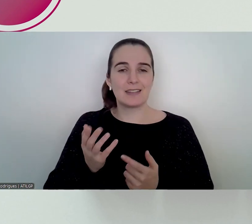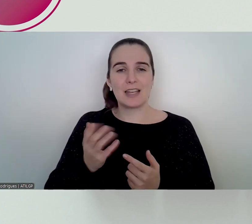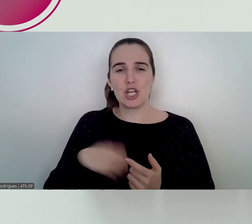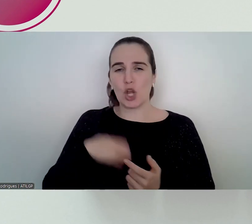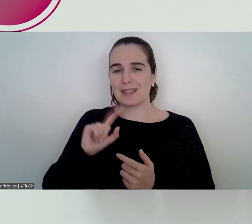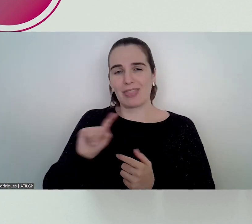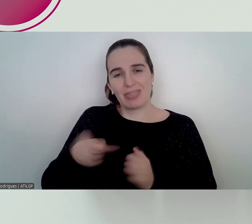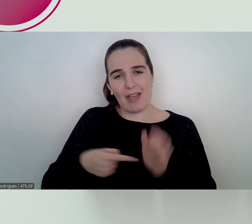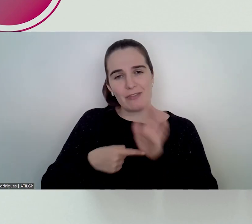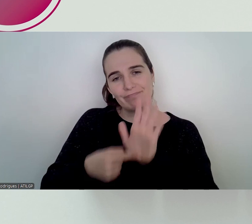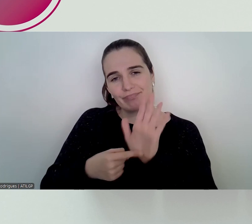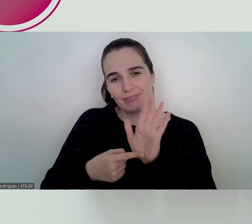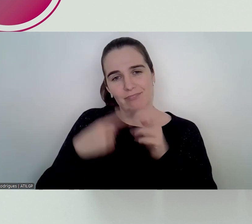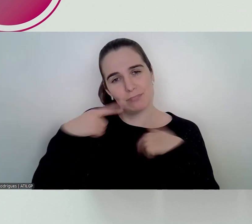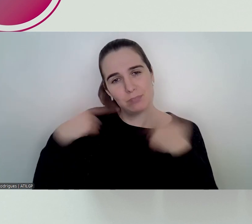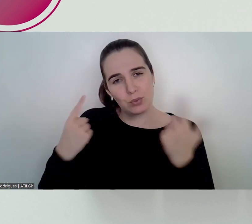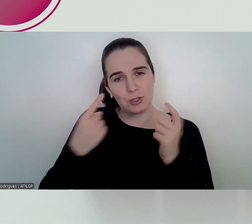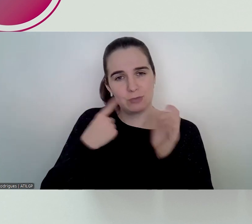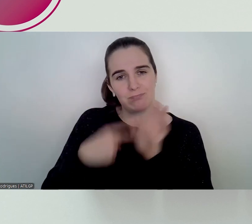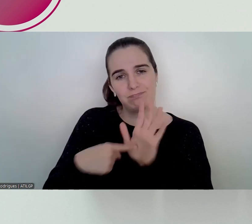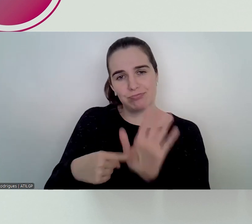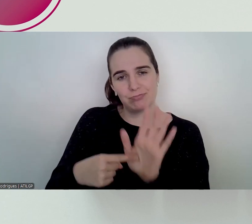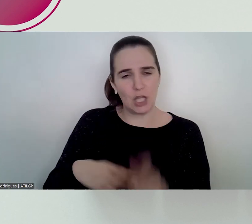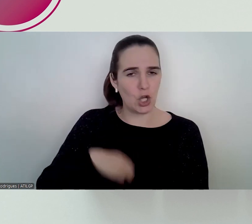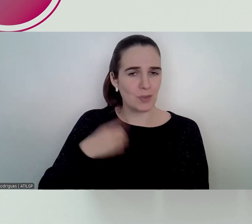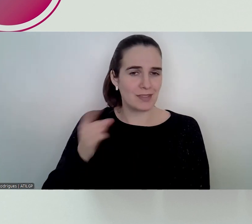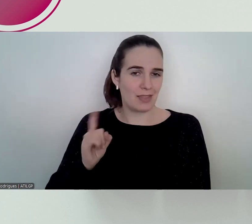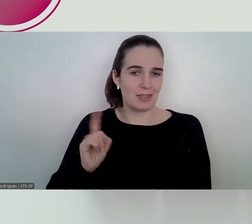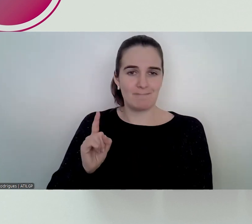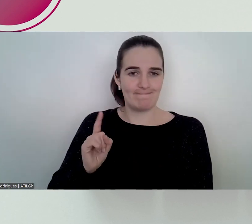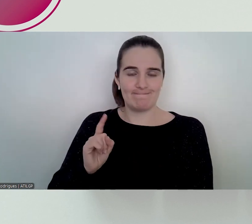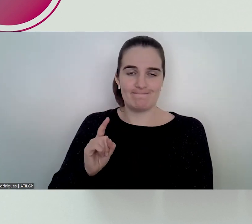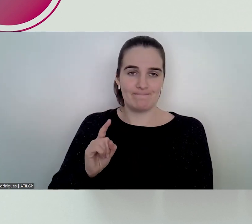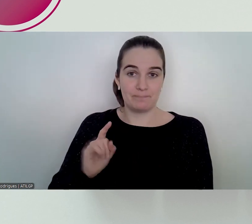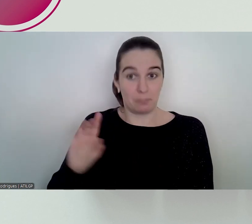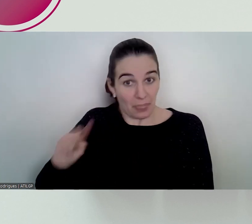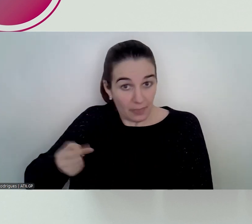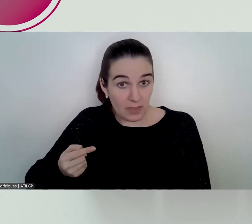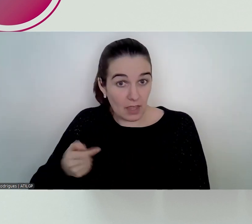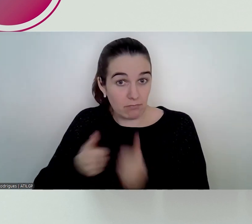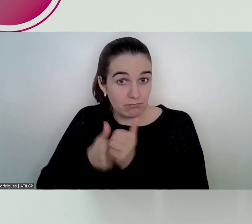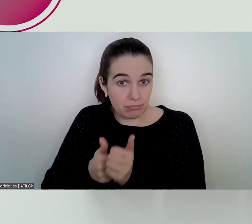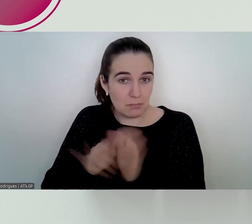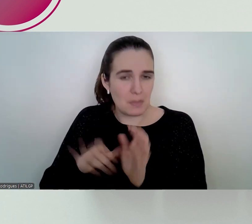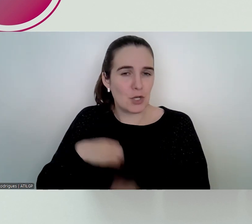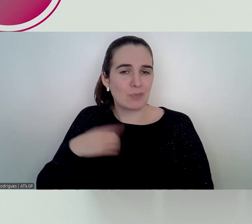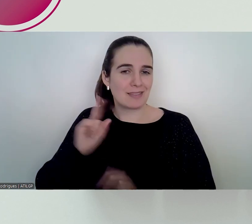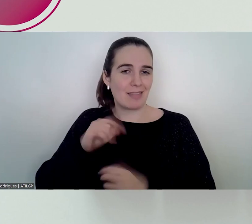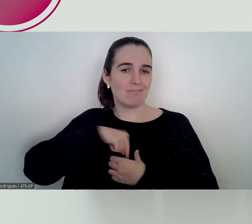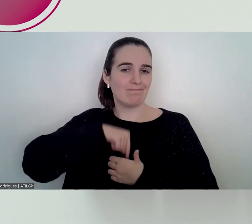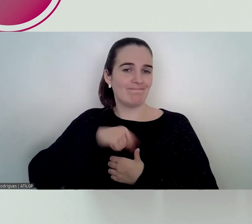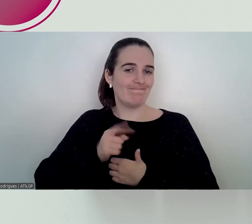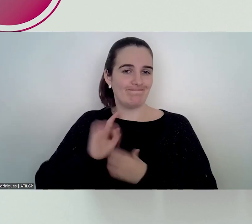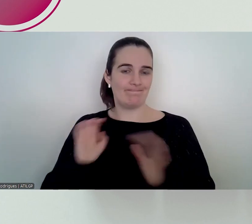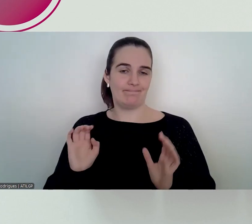accountability como as entidades públicas sentem e deverão estar obrigadas a cumprir. E isto